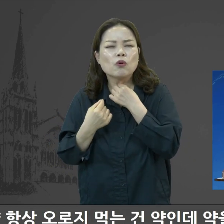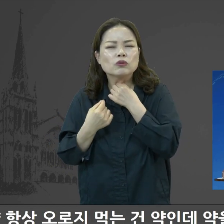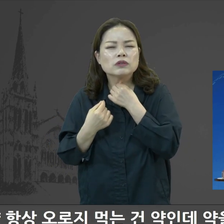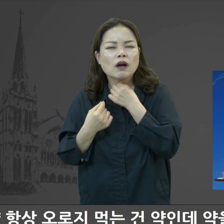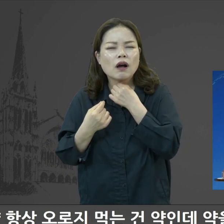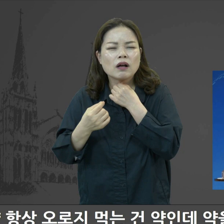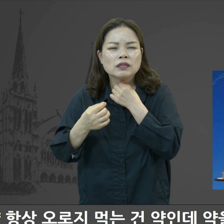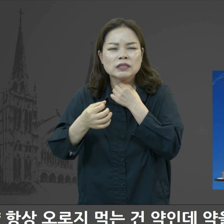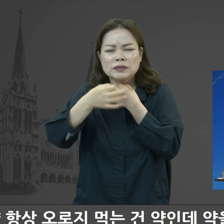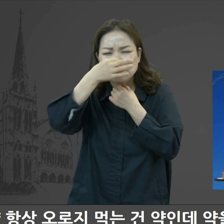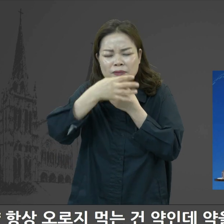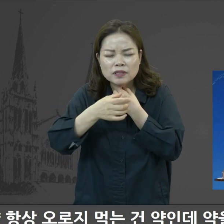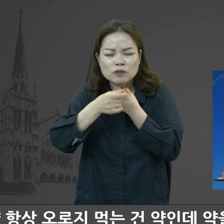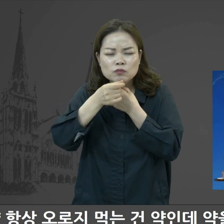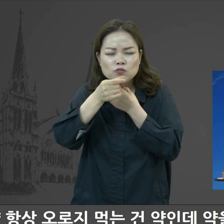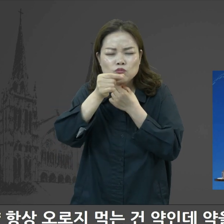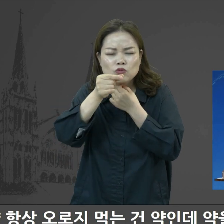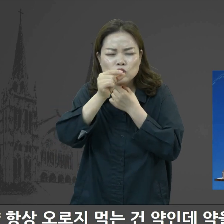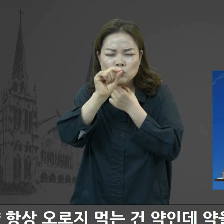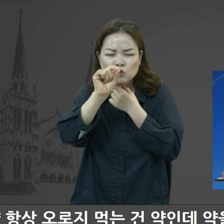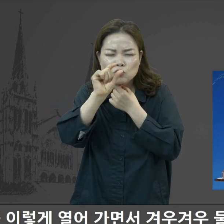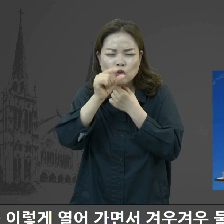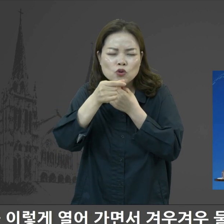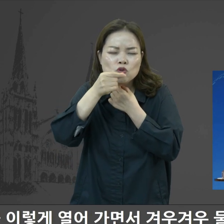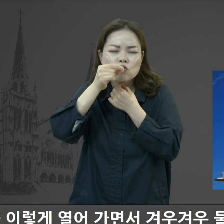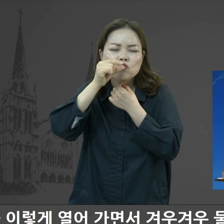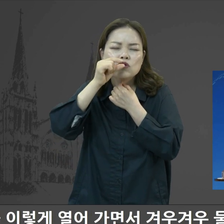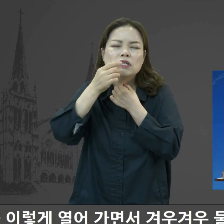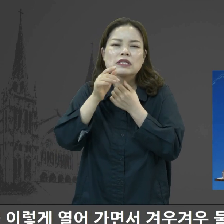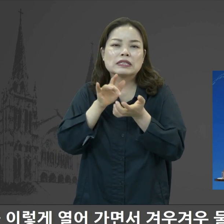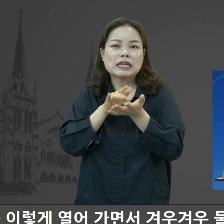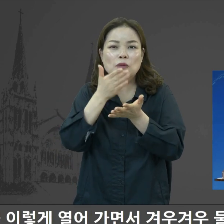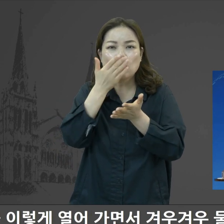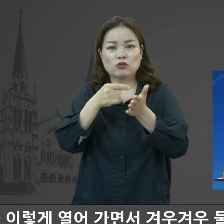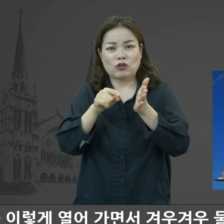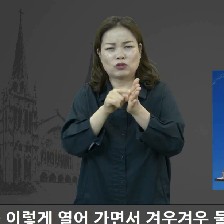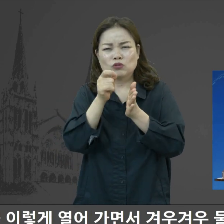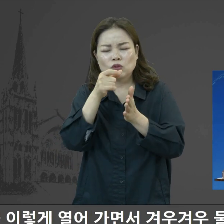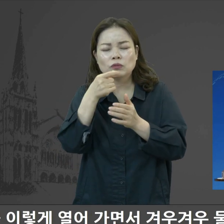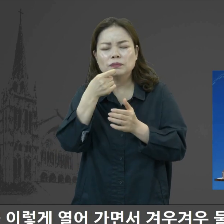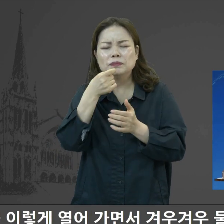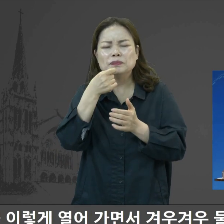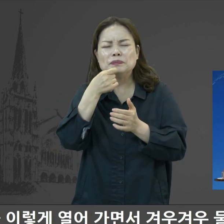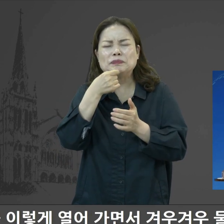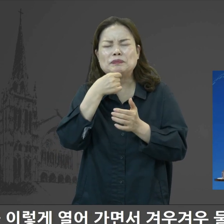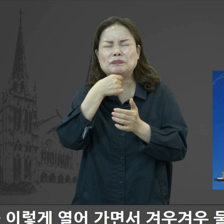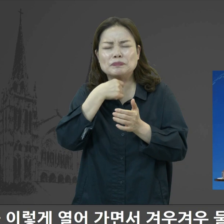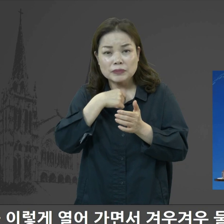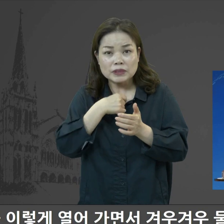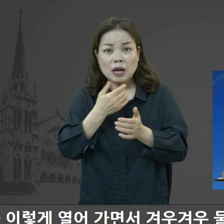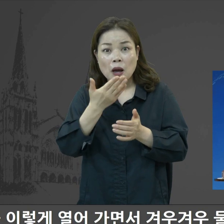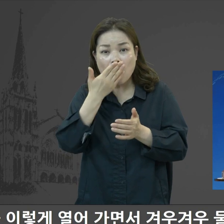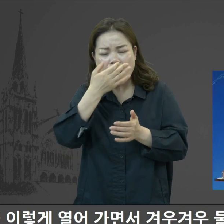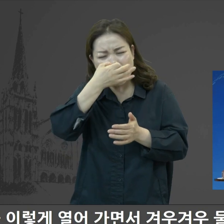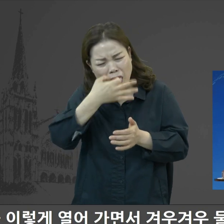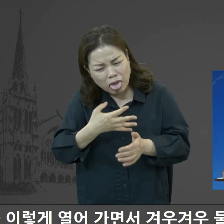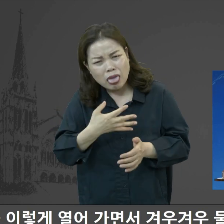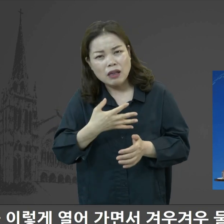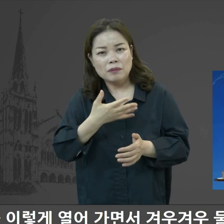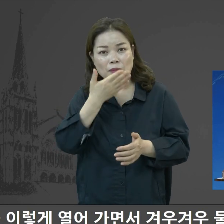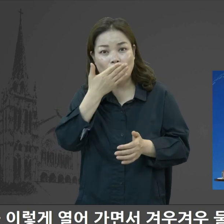열어가면서 겨우겨우 물 한 모금 먹어가면서 약을 넘기기 위해서 그렇게 먹었어요. 그렇게 먹어가면서